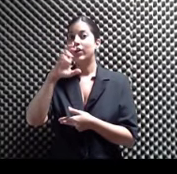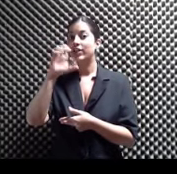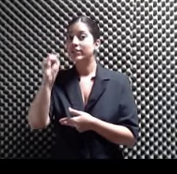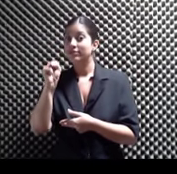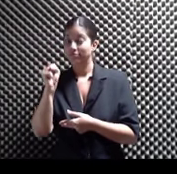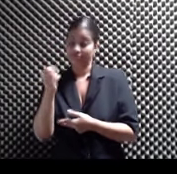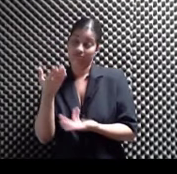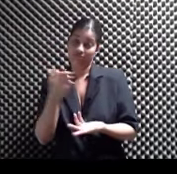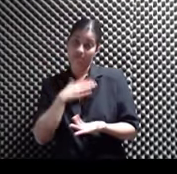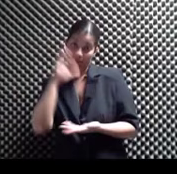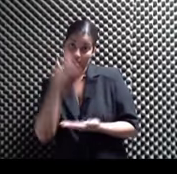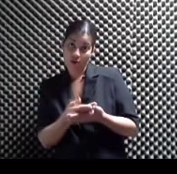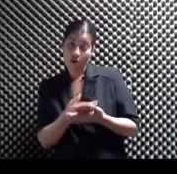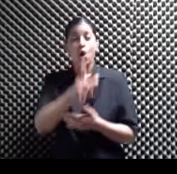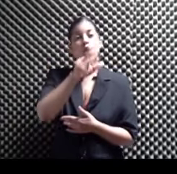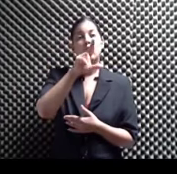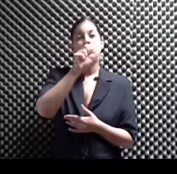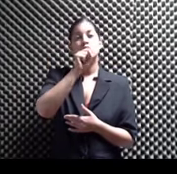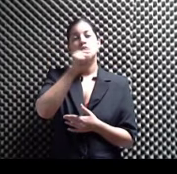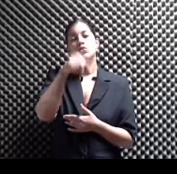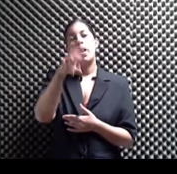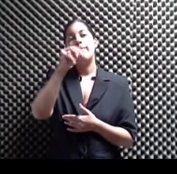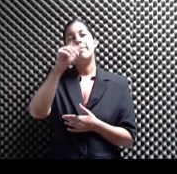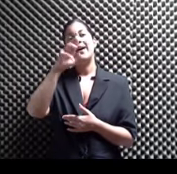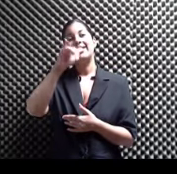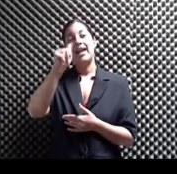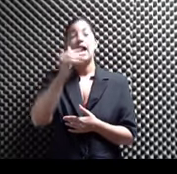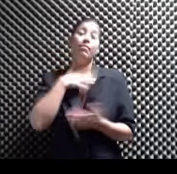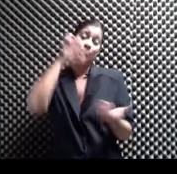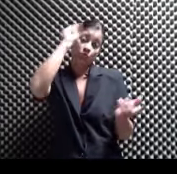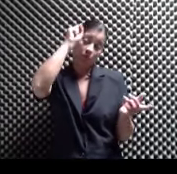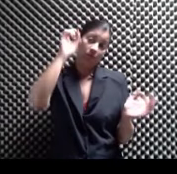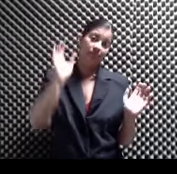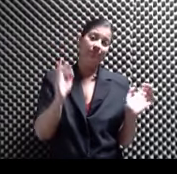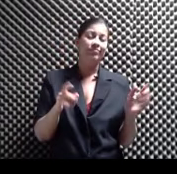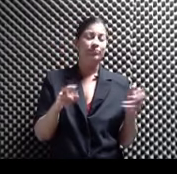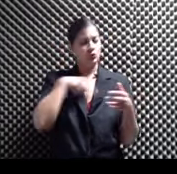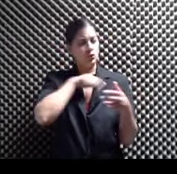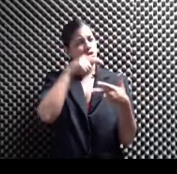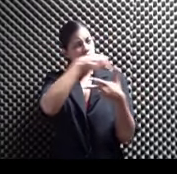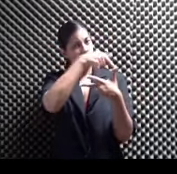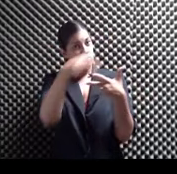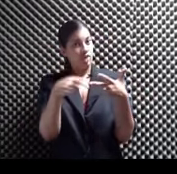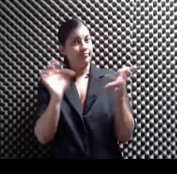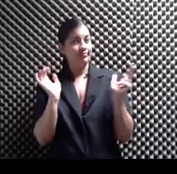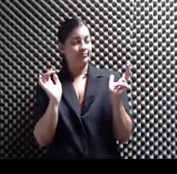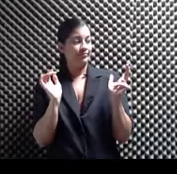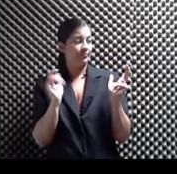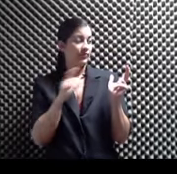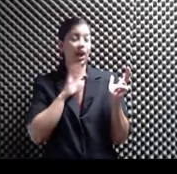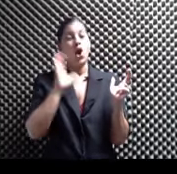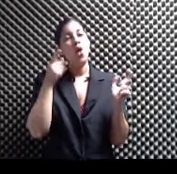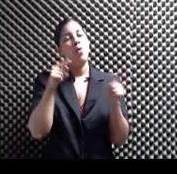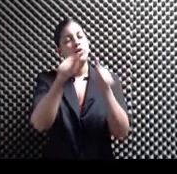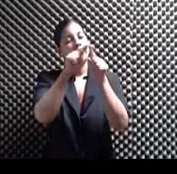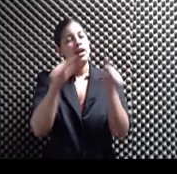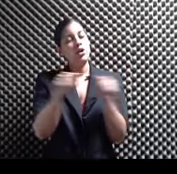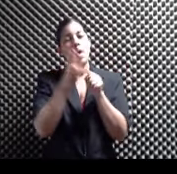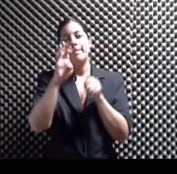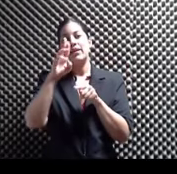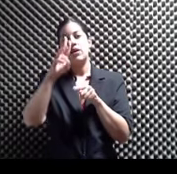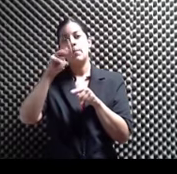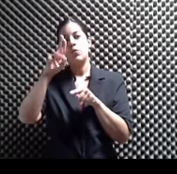hace, Luz María Rondón hace de mi suegra y esta servidora, pues somos este triángulo que, como les digo, me parece un Triángulo de las Bermudas,